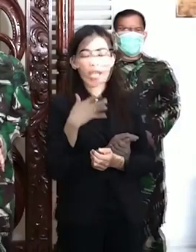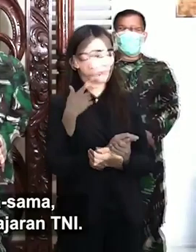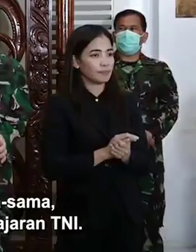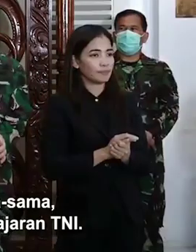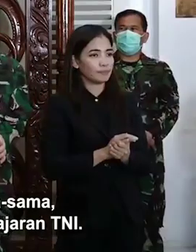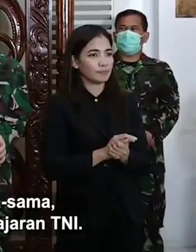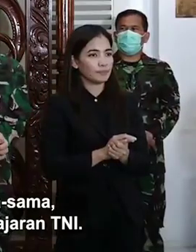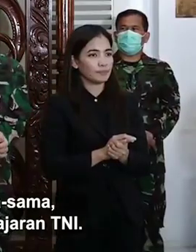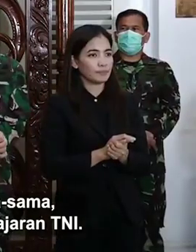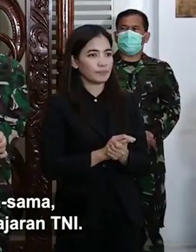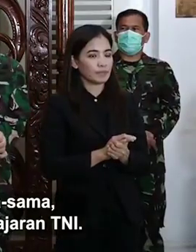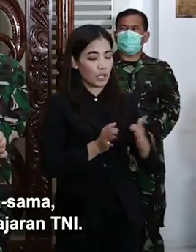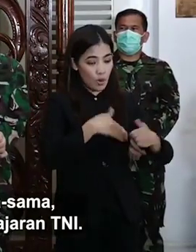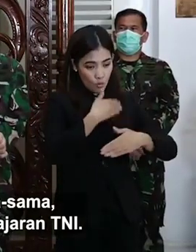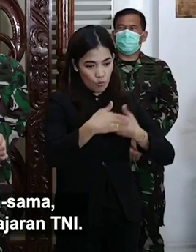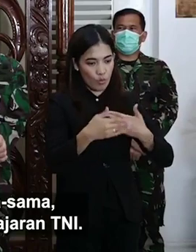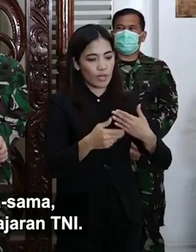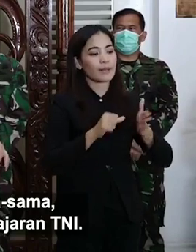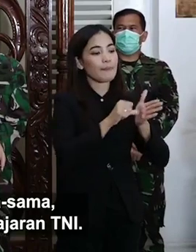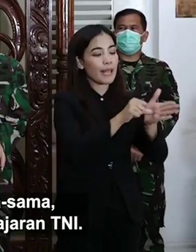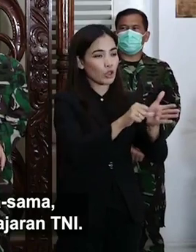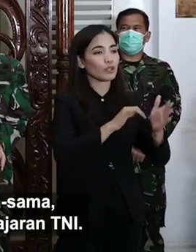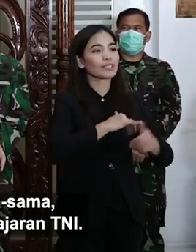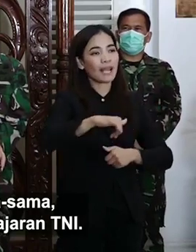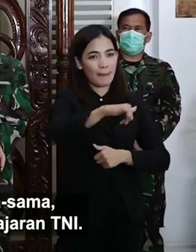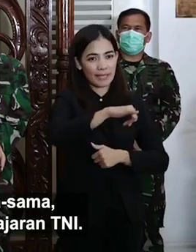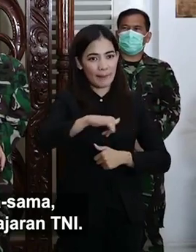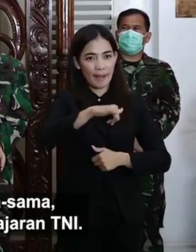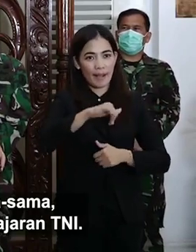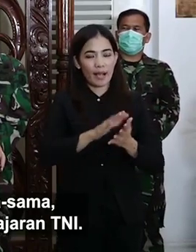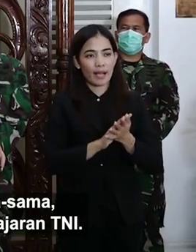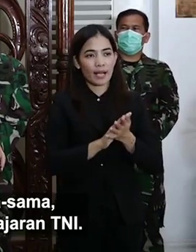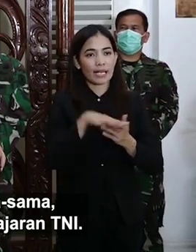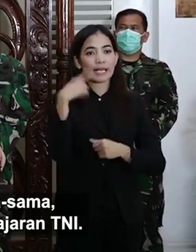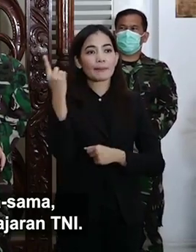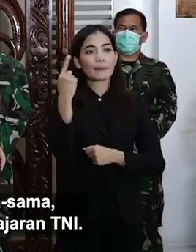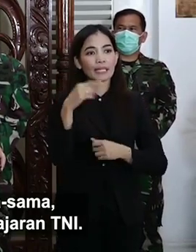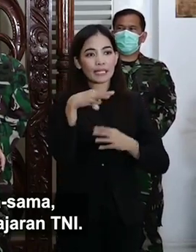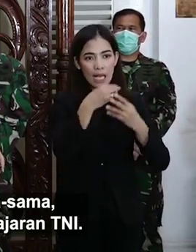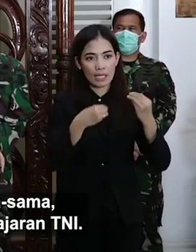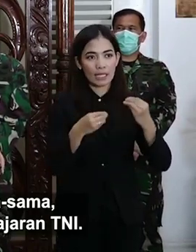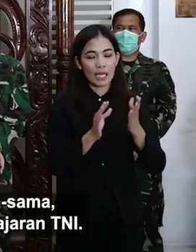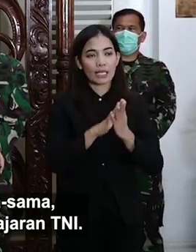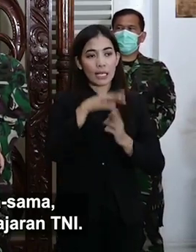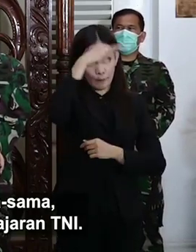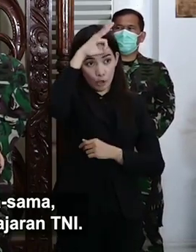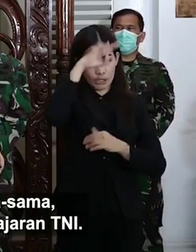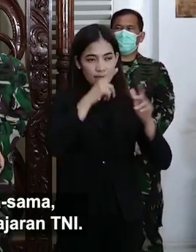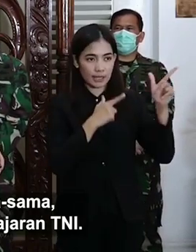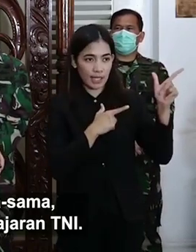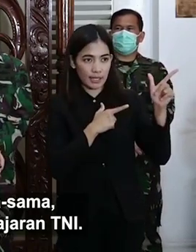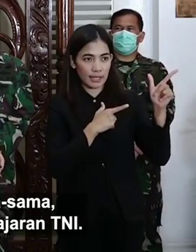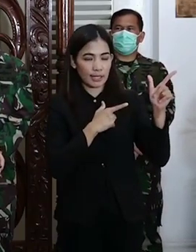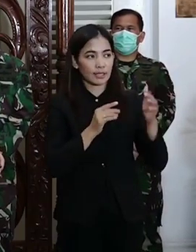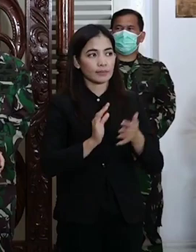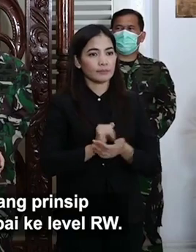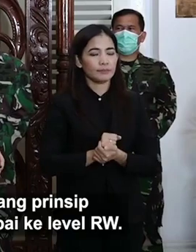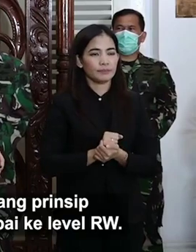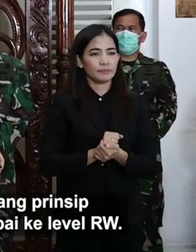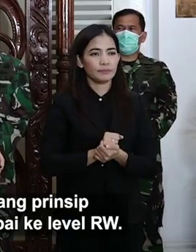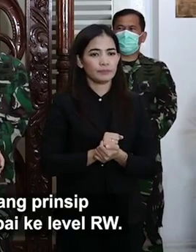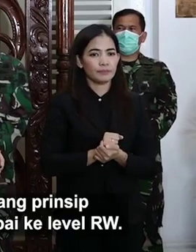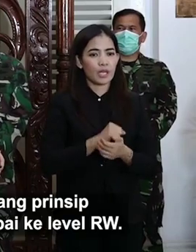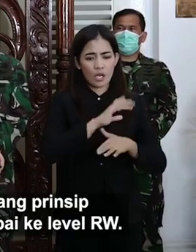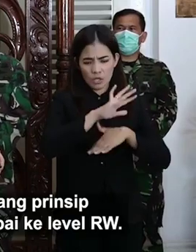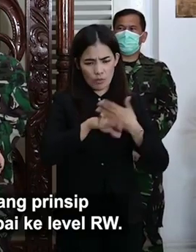kebutuhan. Pendistribusian dilakukan bersama-sama dari jajaran Pemprov, jajaran kepolisian, dan jajaran TNI.